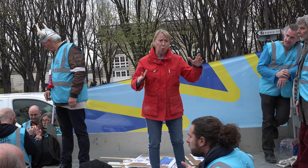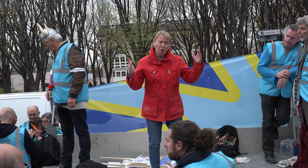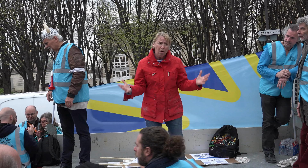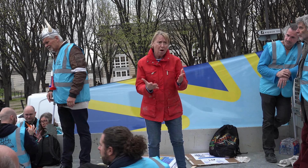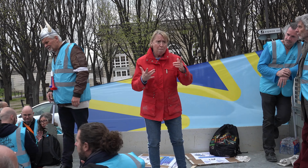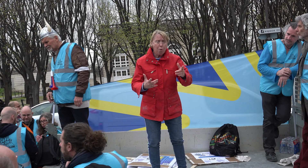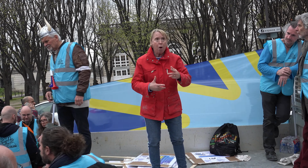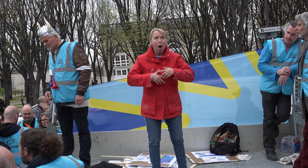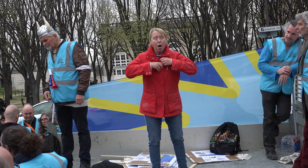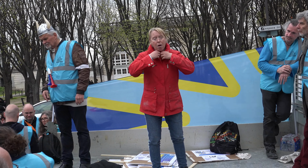la France puissent